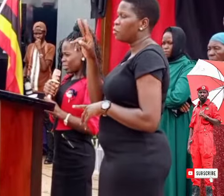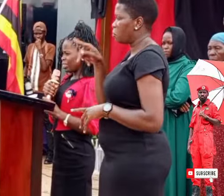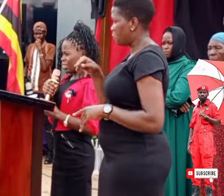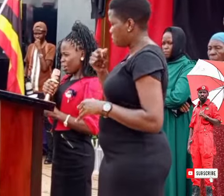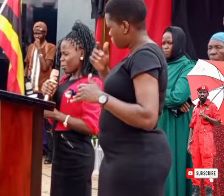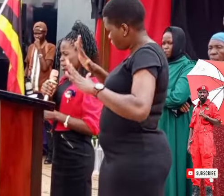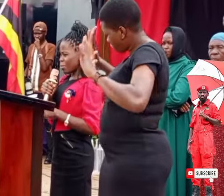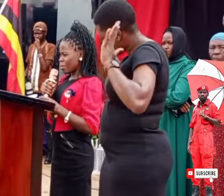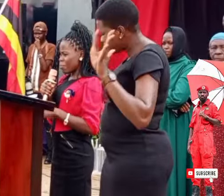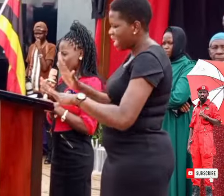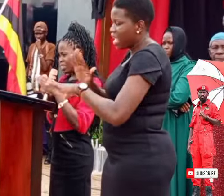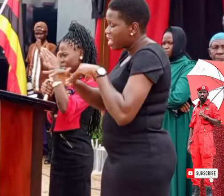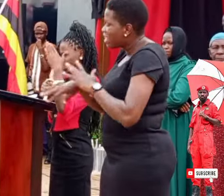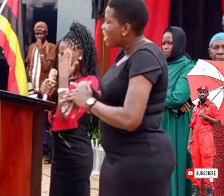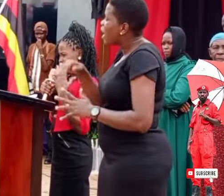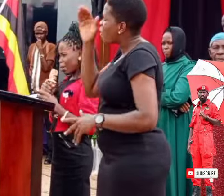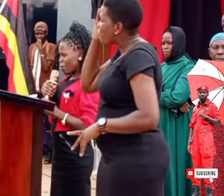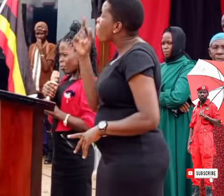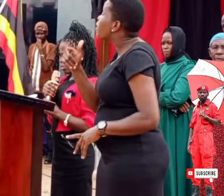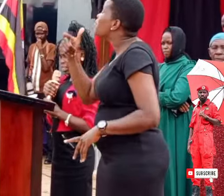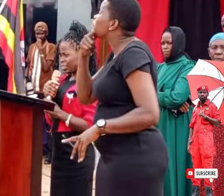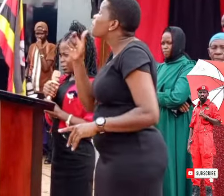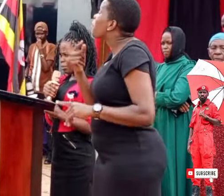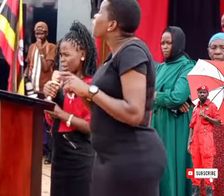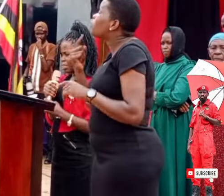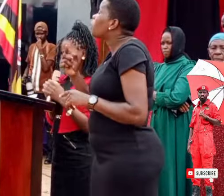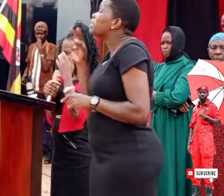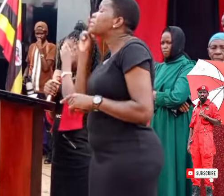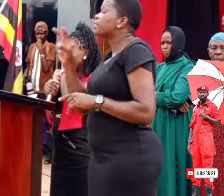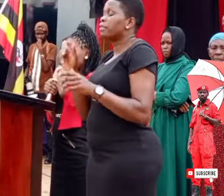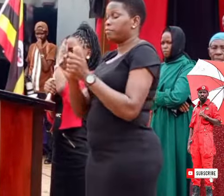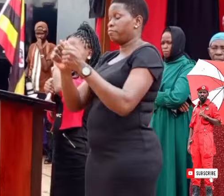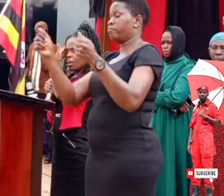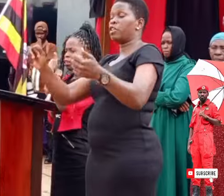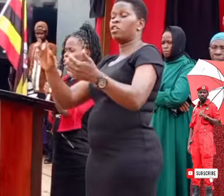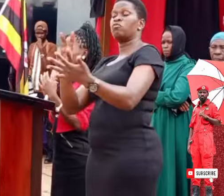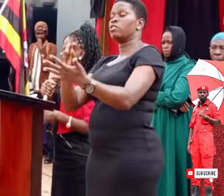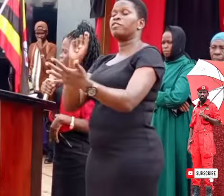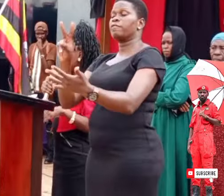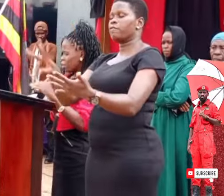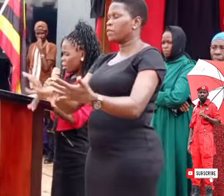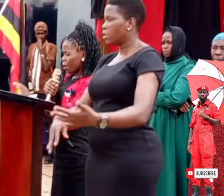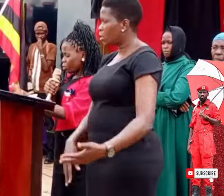munuuku nembagamba nze siina gwe mmanyimanyi pulezidenti naye mulaba mumawulire simumanyi